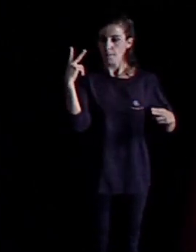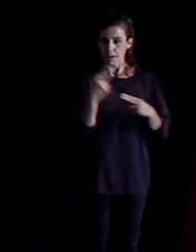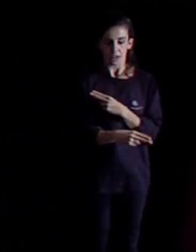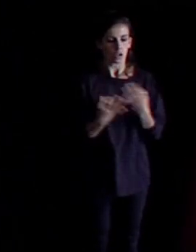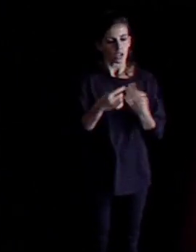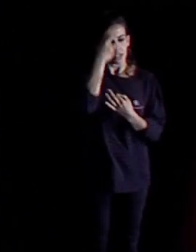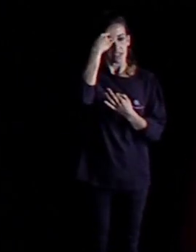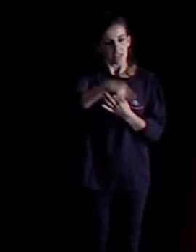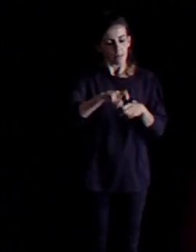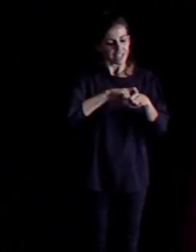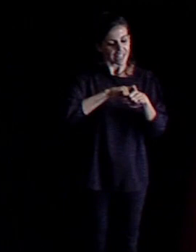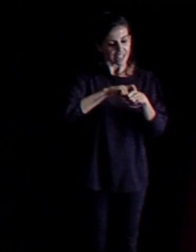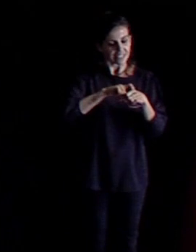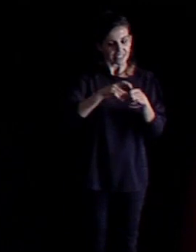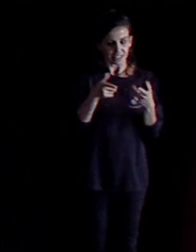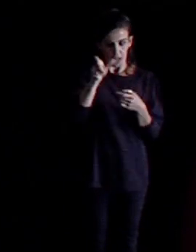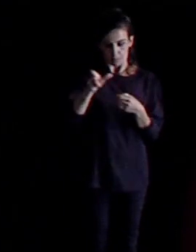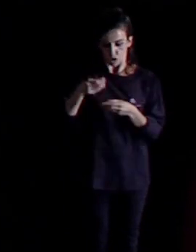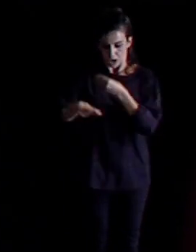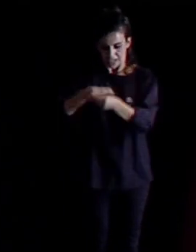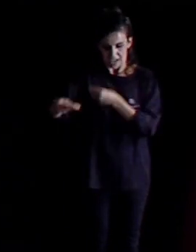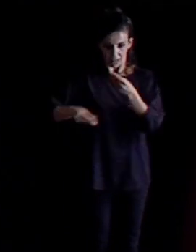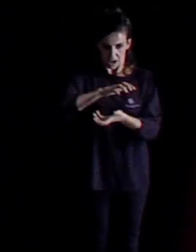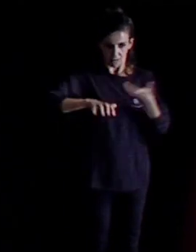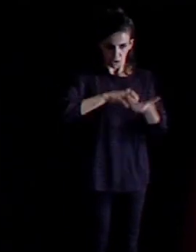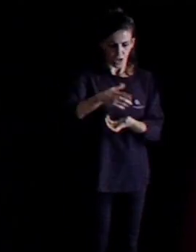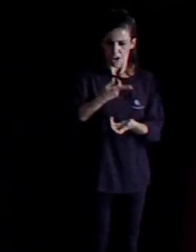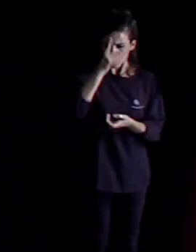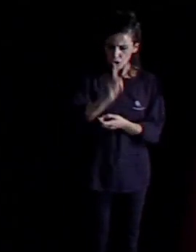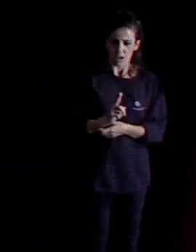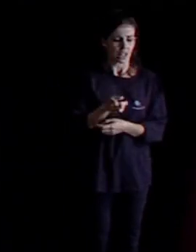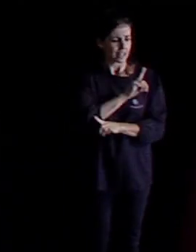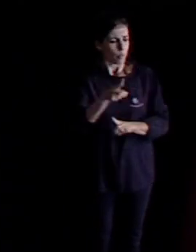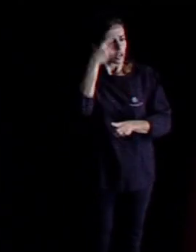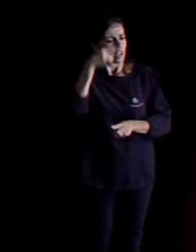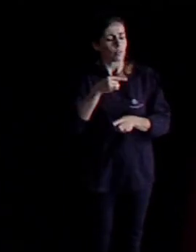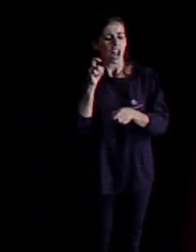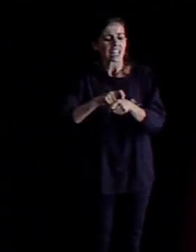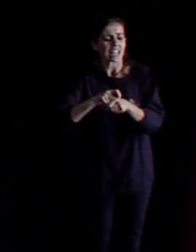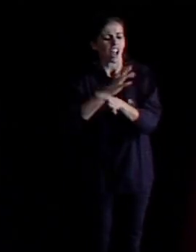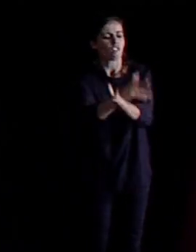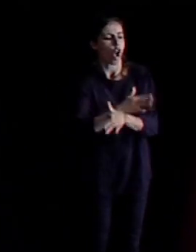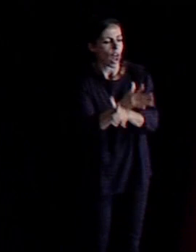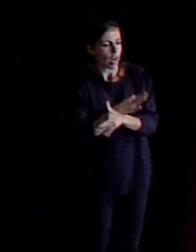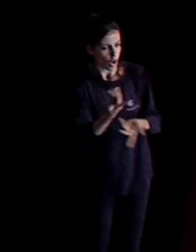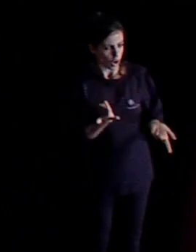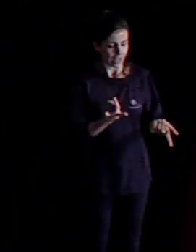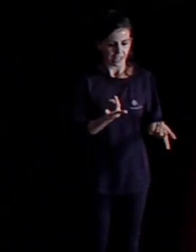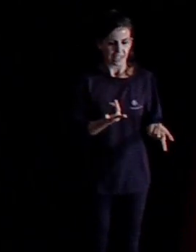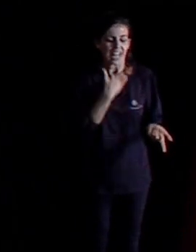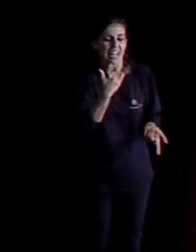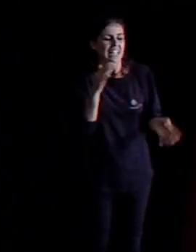saber características perpetradores, que no lo vamos a saber, lo mismo que no se saben las características de los violadores, lo mismo que no se saben las características de casi